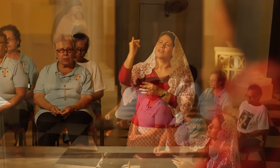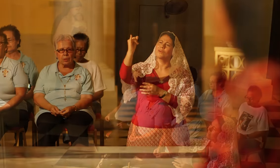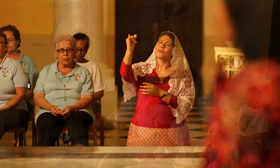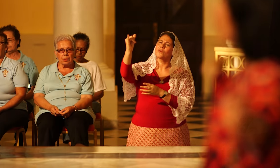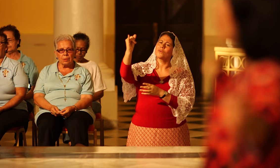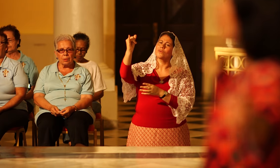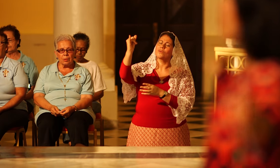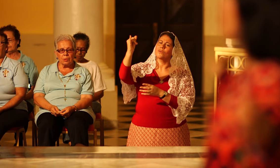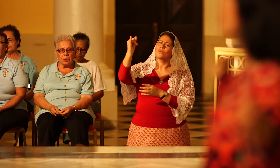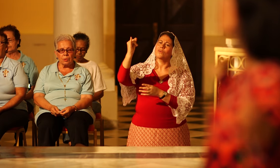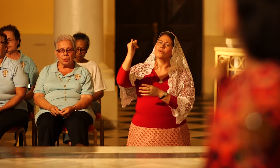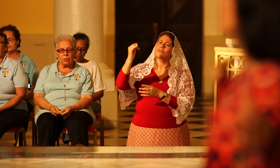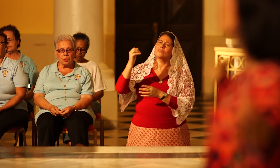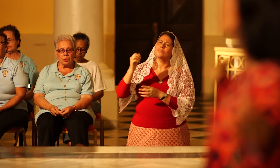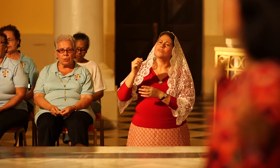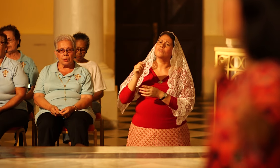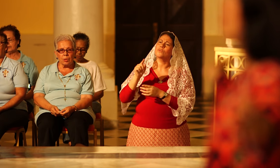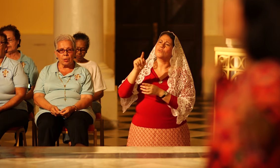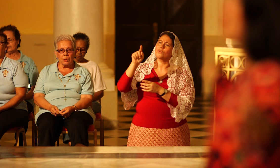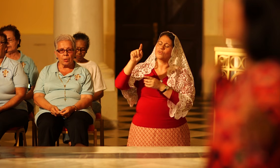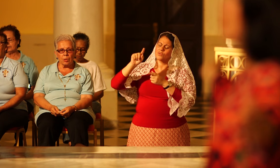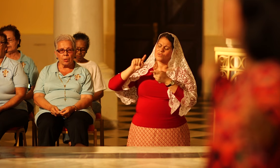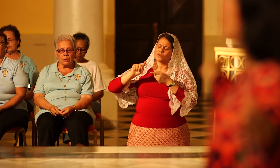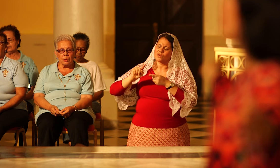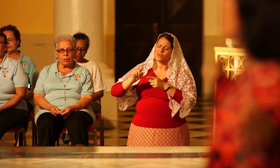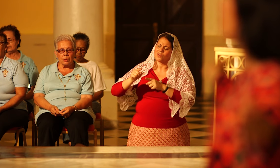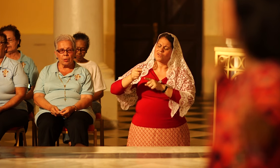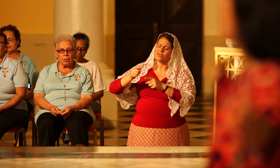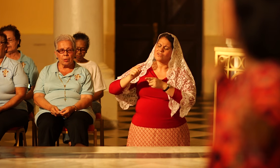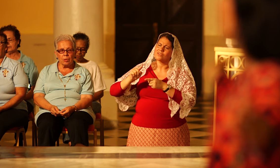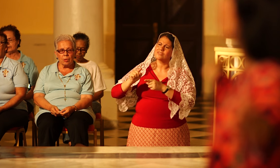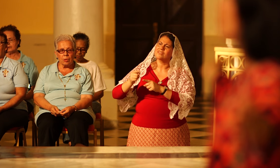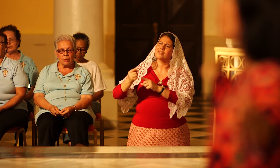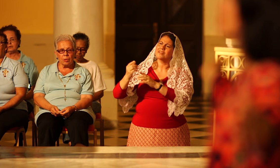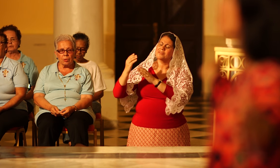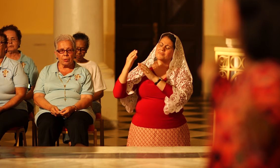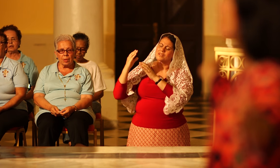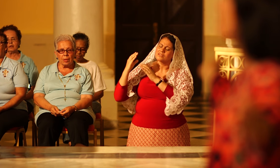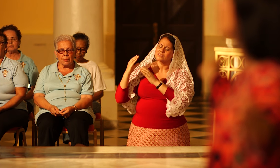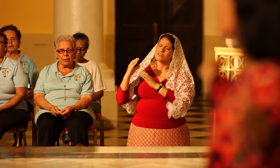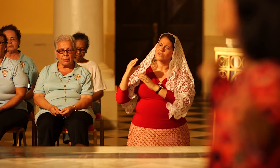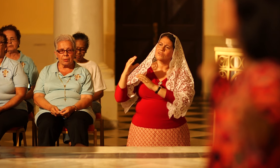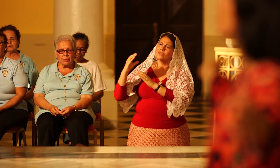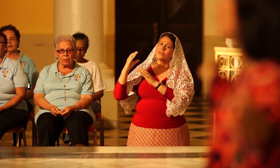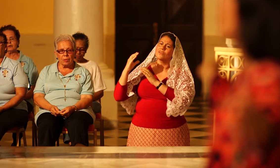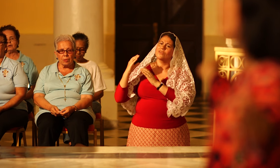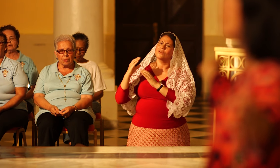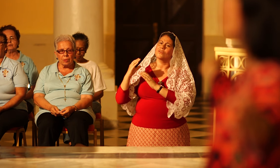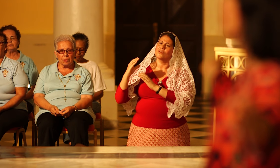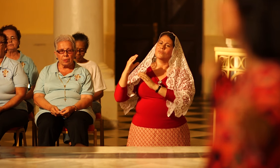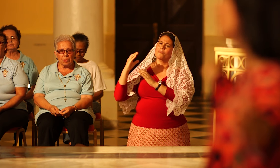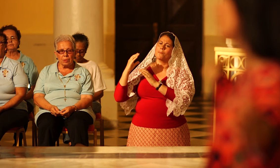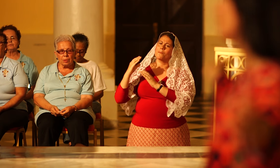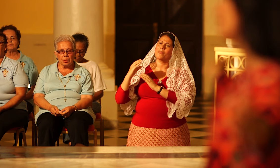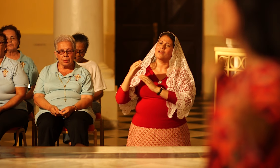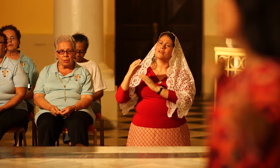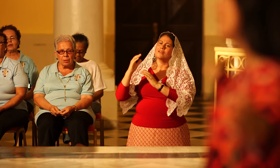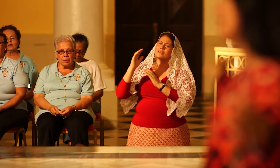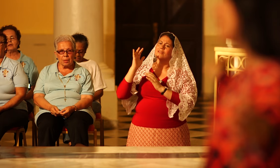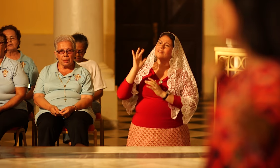Por su dolorosa pasión,